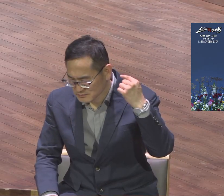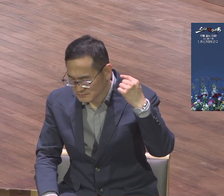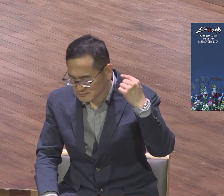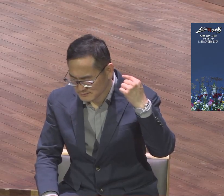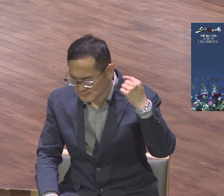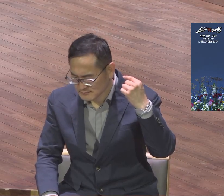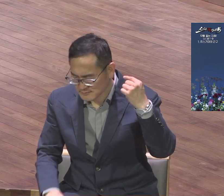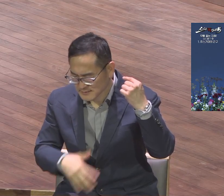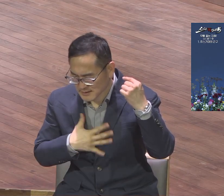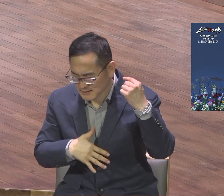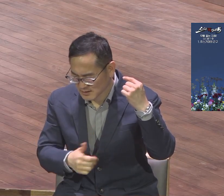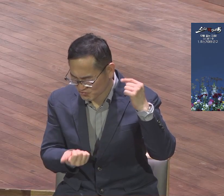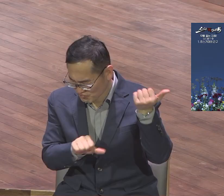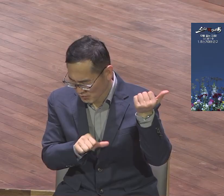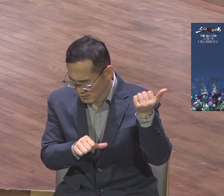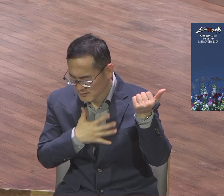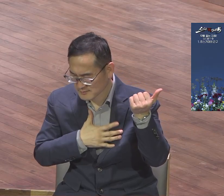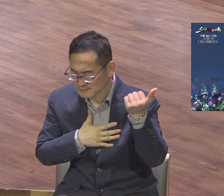꿇기 시작했어요.